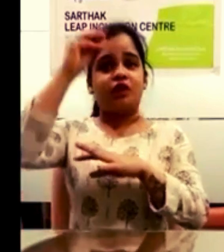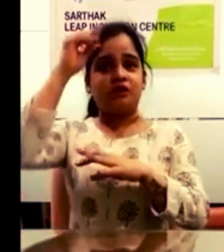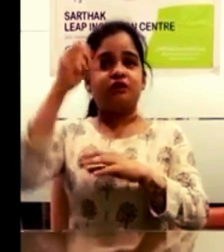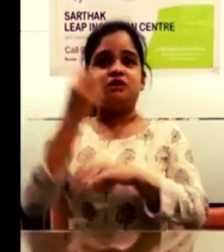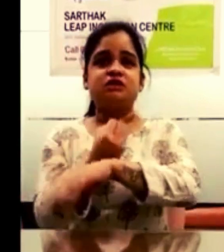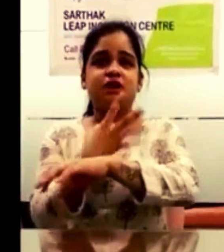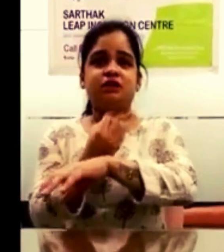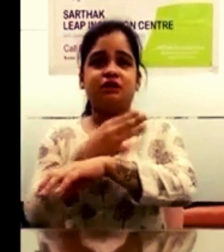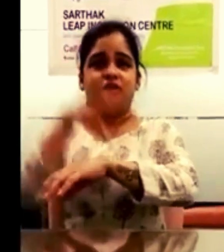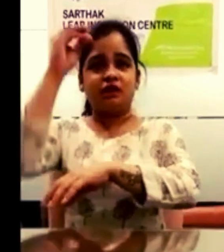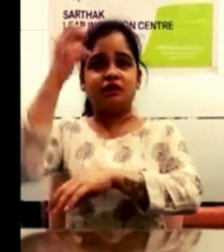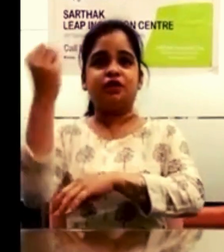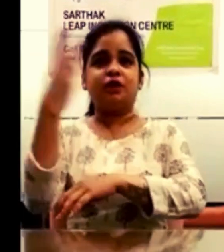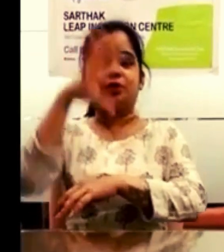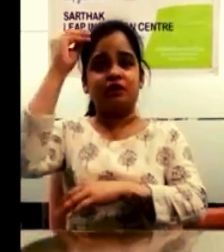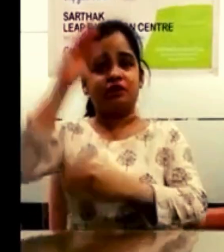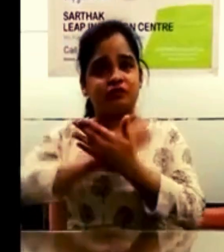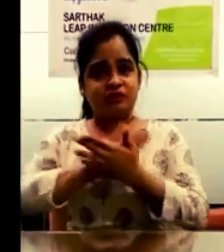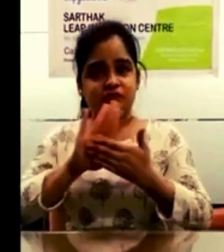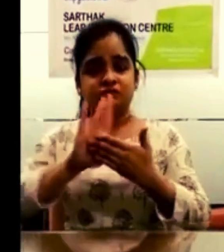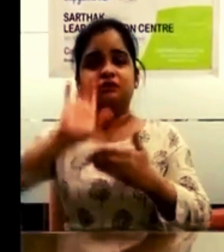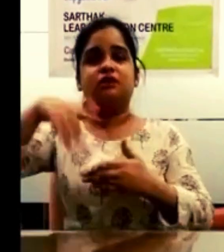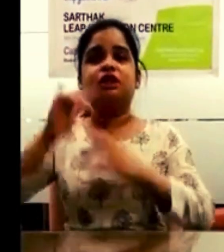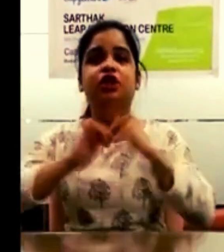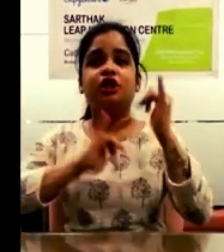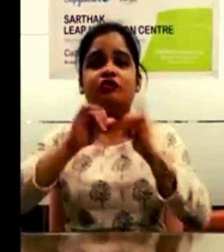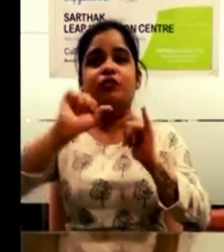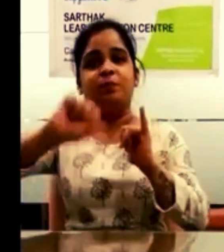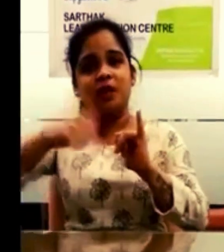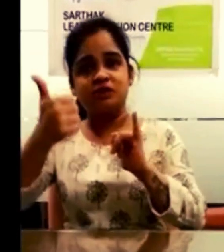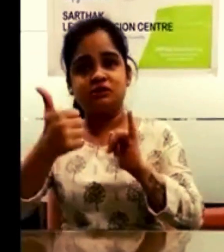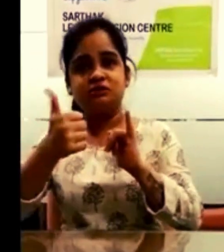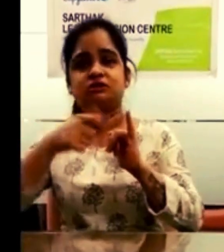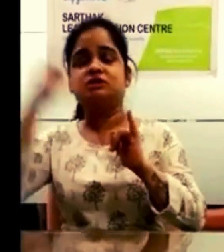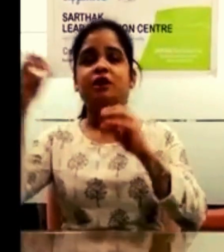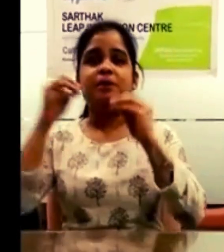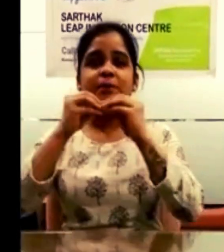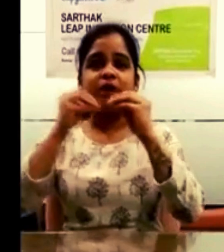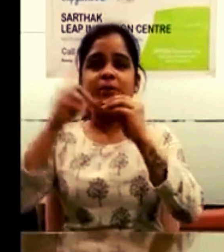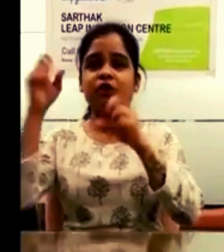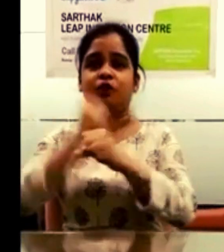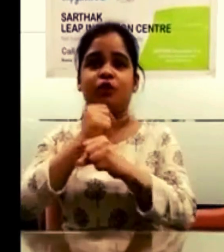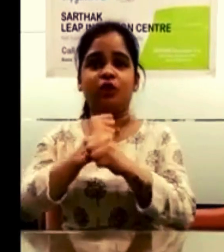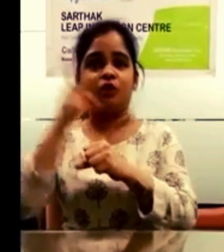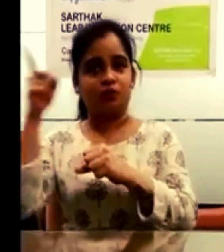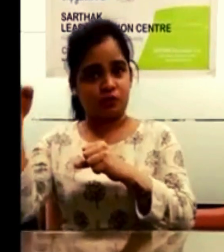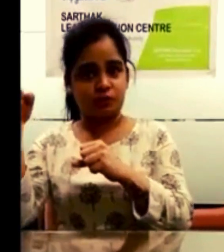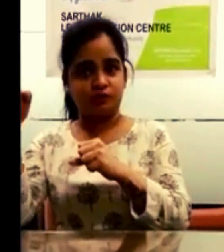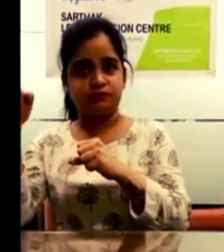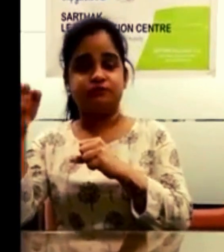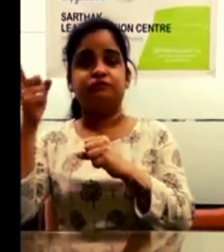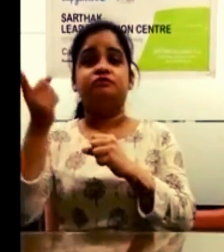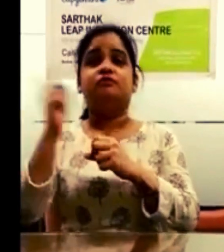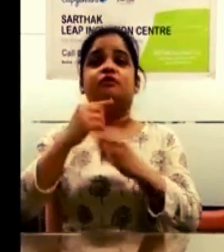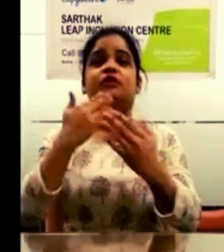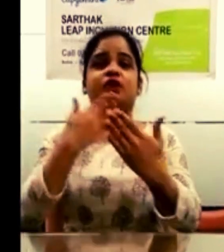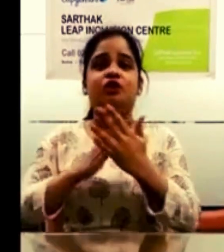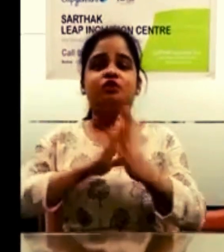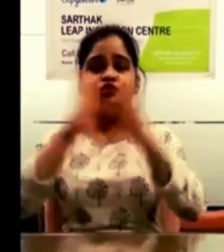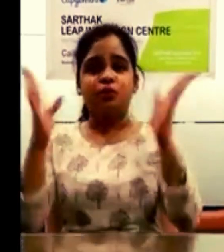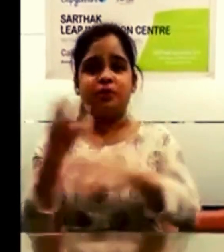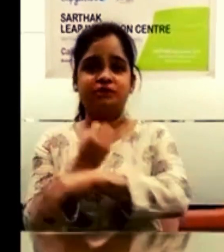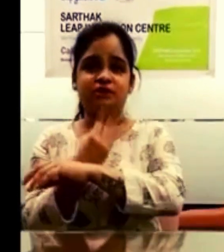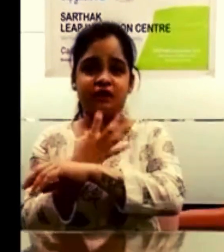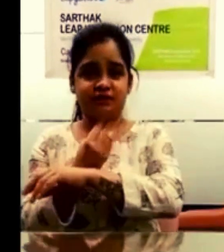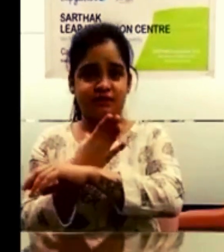मैंने। मैंने सार्थक में 3 महीने की ट्रेनिंग ली। उसके बाद मैं बैरियर ब्रेक में इंटरव्यू के लिए गई, जहाँ पे मैं